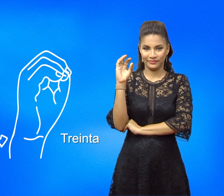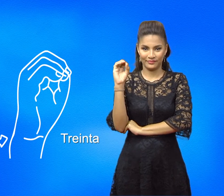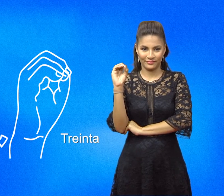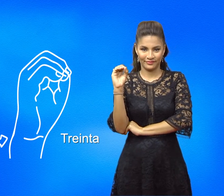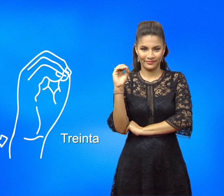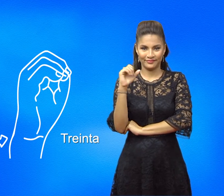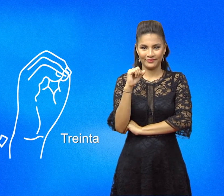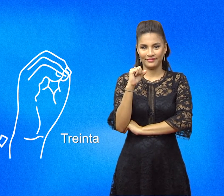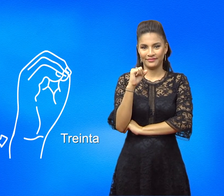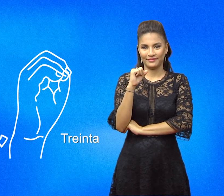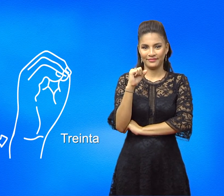30